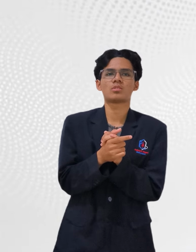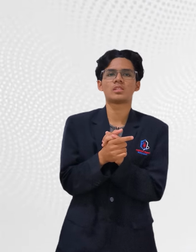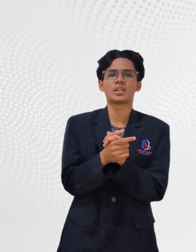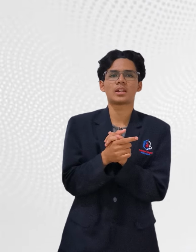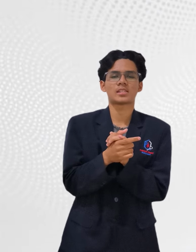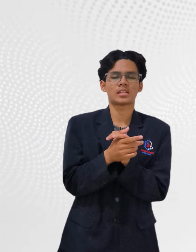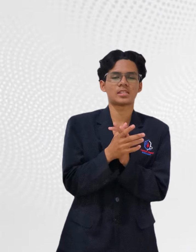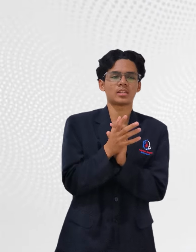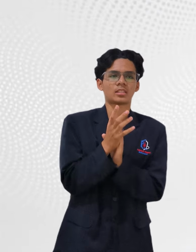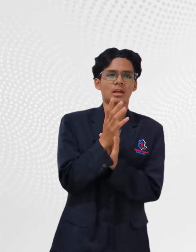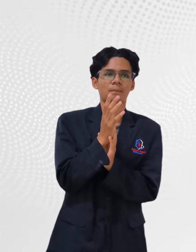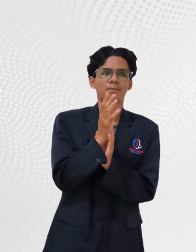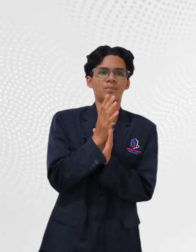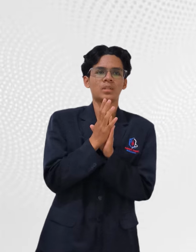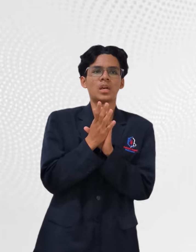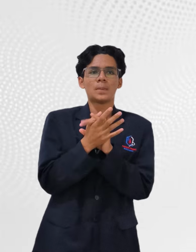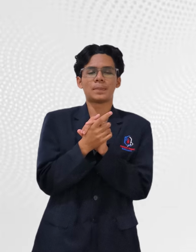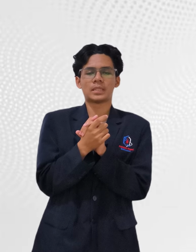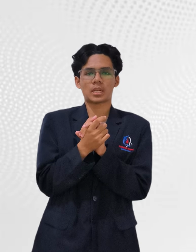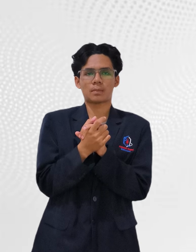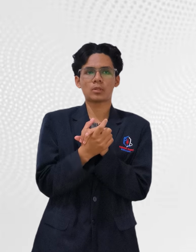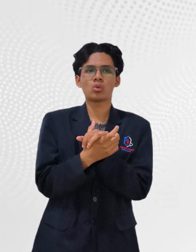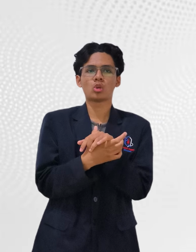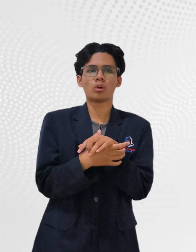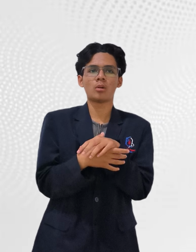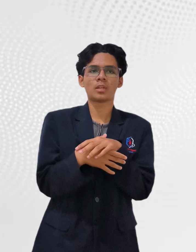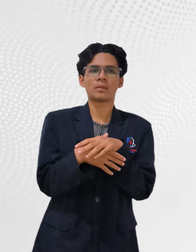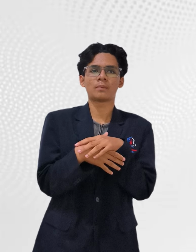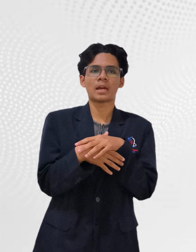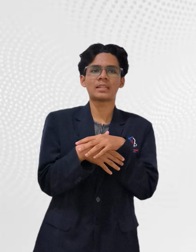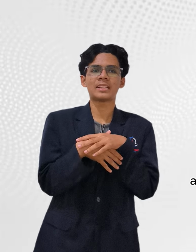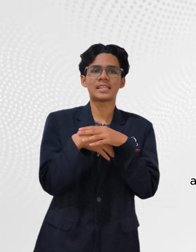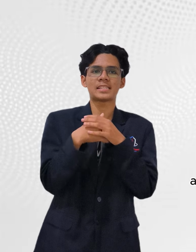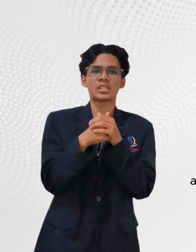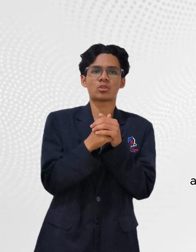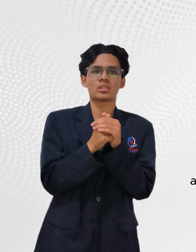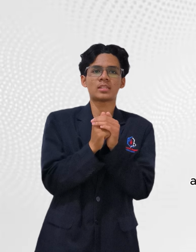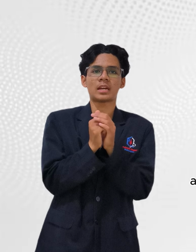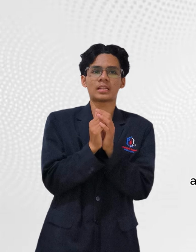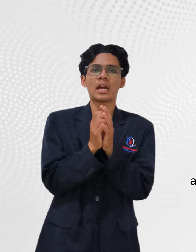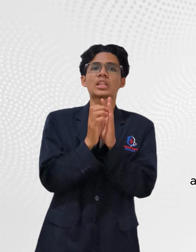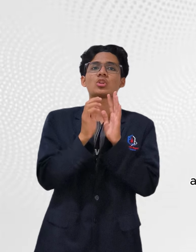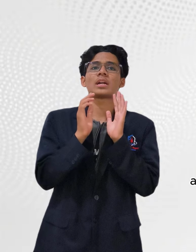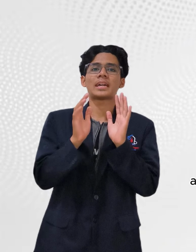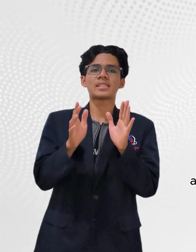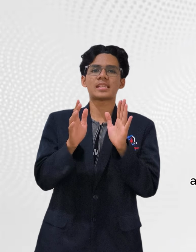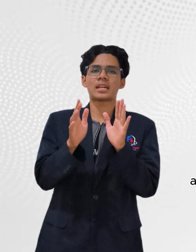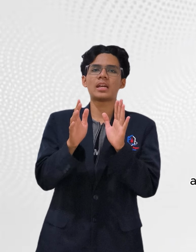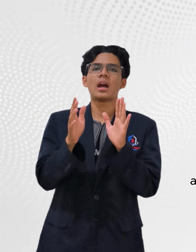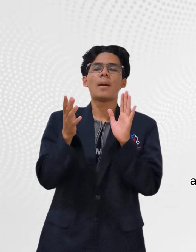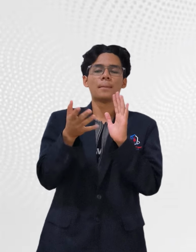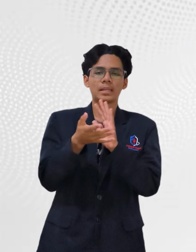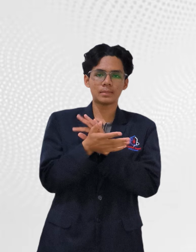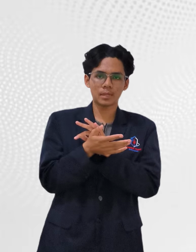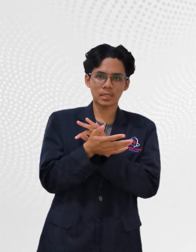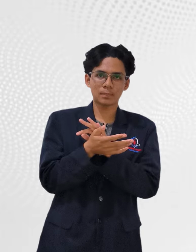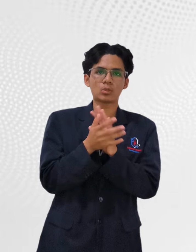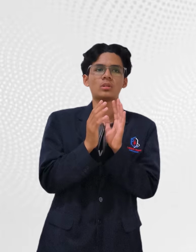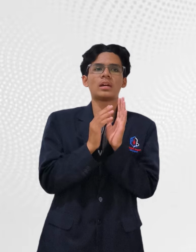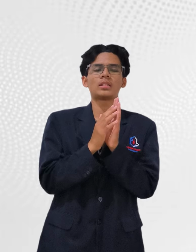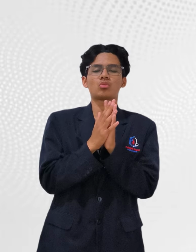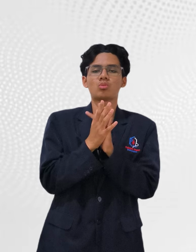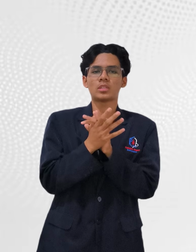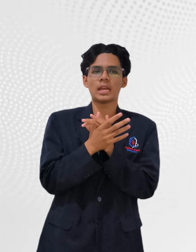konduktor tersebut jika resistansinya tetap. Penerapan hukum Ohm dalam analisis sirkuit sederhana atau rangkaian sederhana